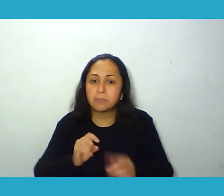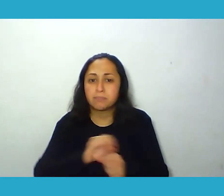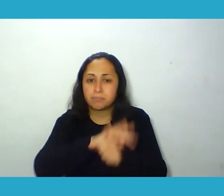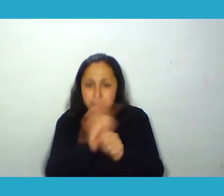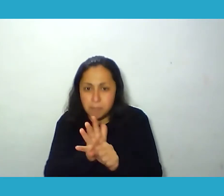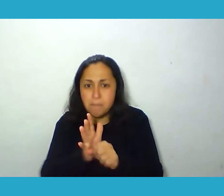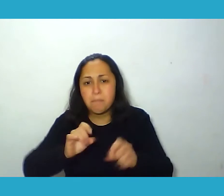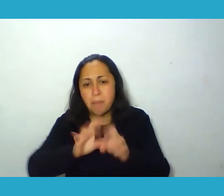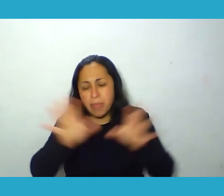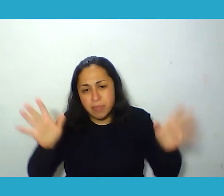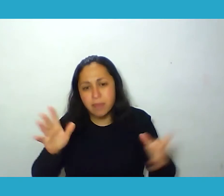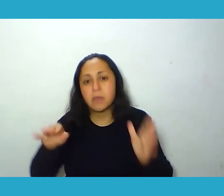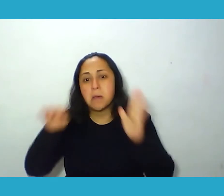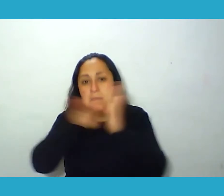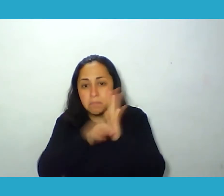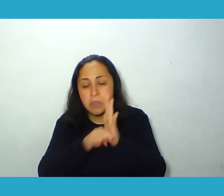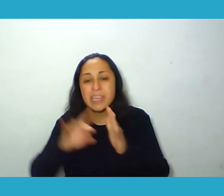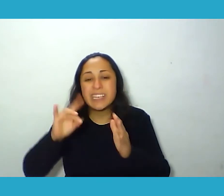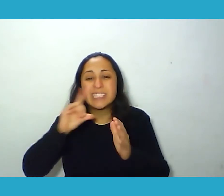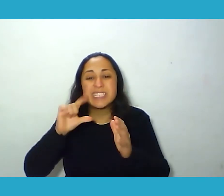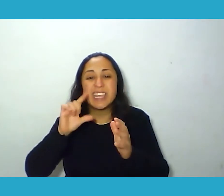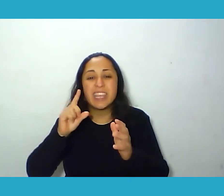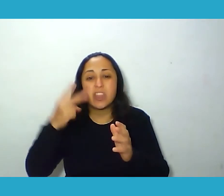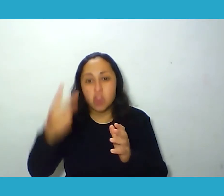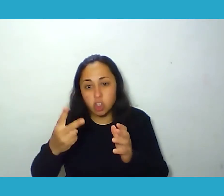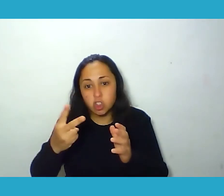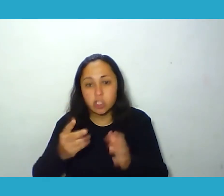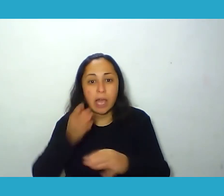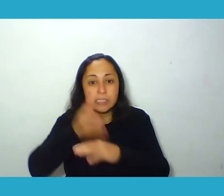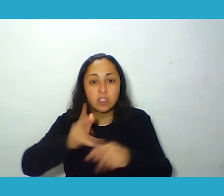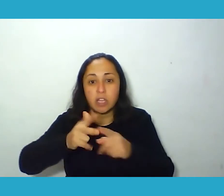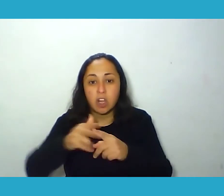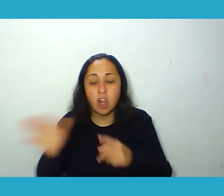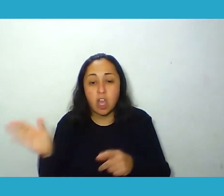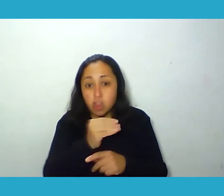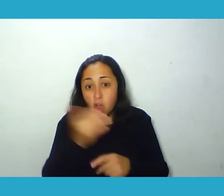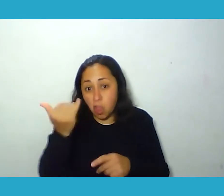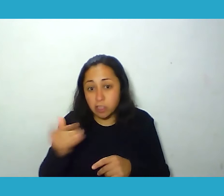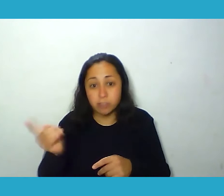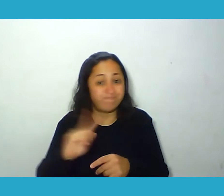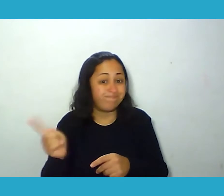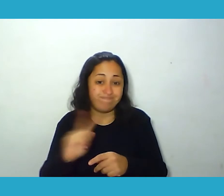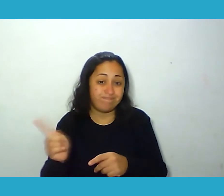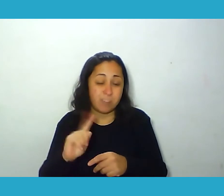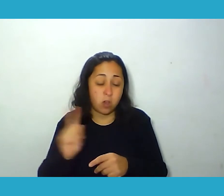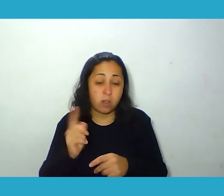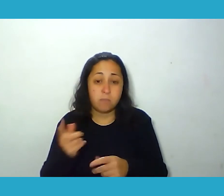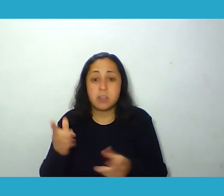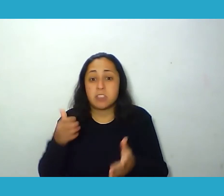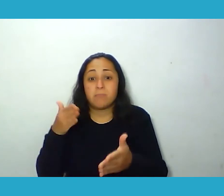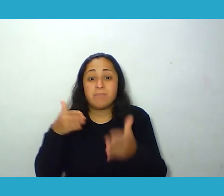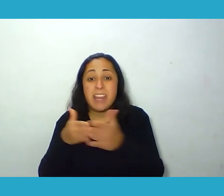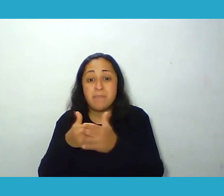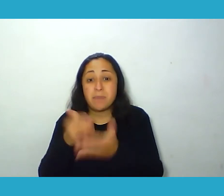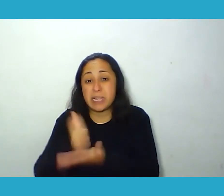CI2, que implica tener conocimiento tecnológico y acceso a esa tecnología que no todos tienen. Por eso se limita la participación.